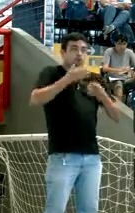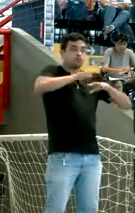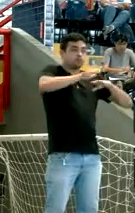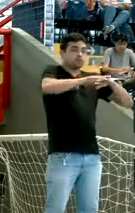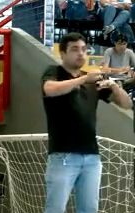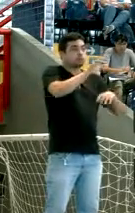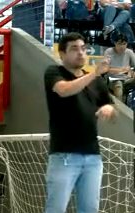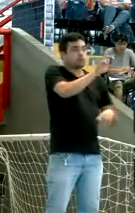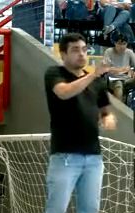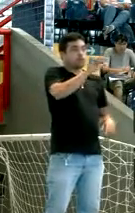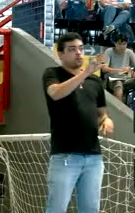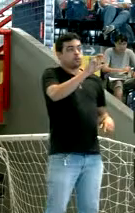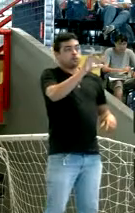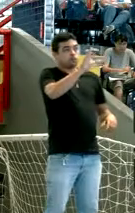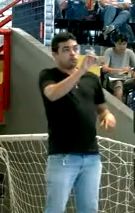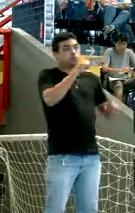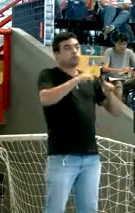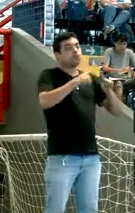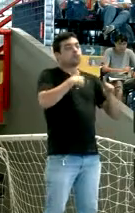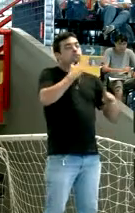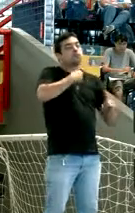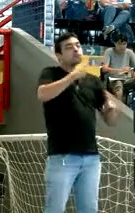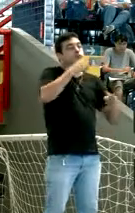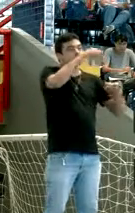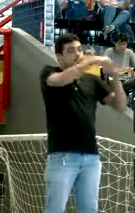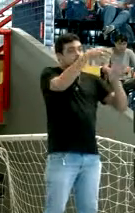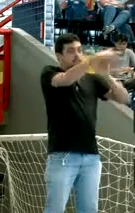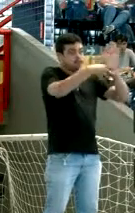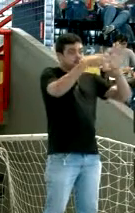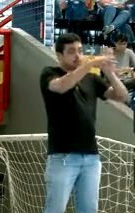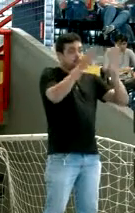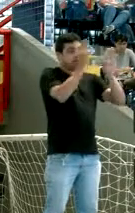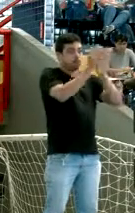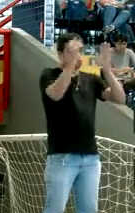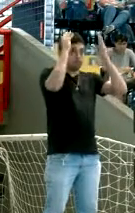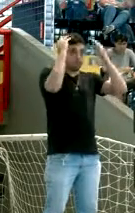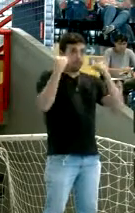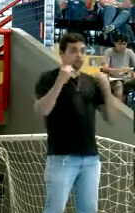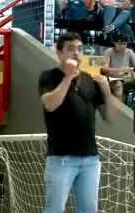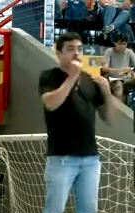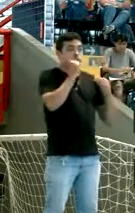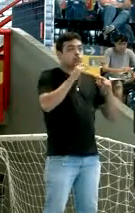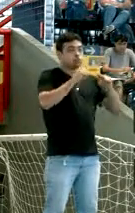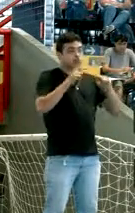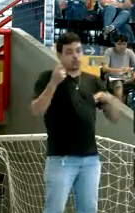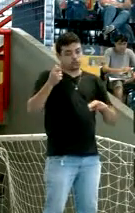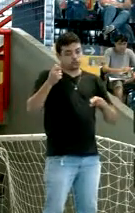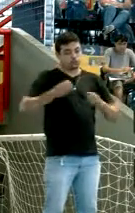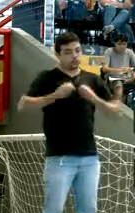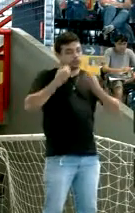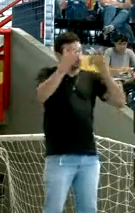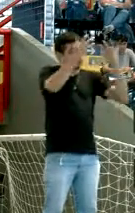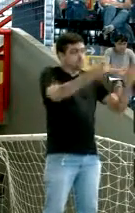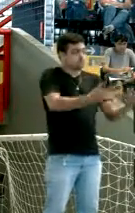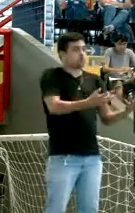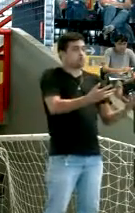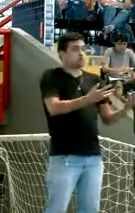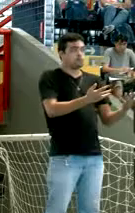lírico. É a voz que fala no texto. Por meio da Mafalda, o argentino Kino expressa